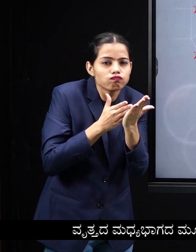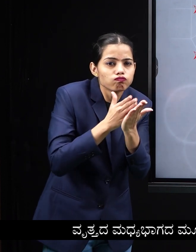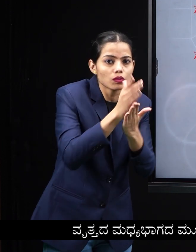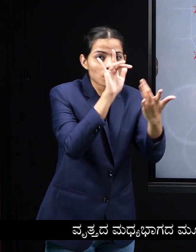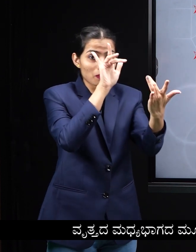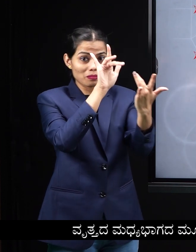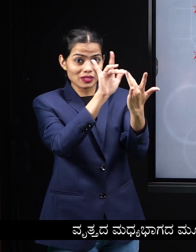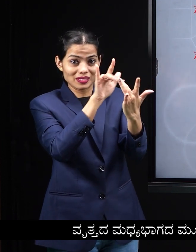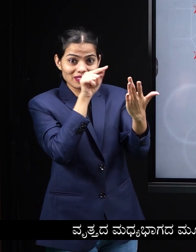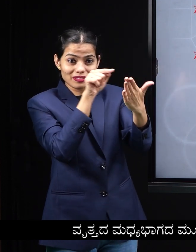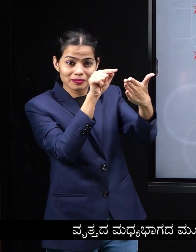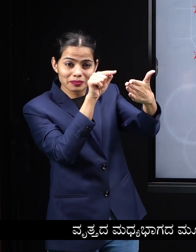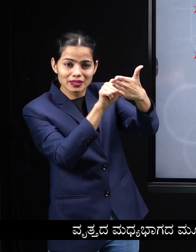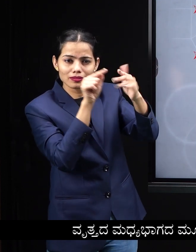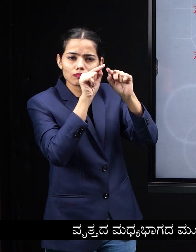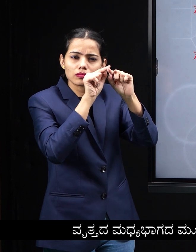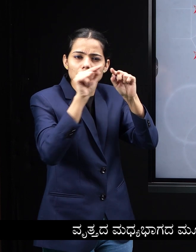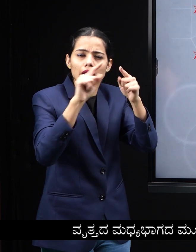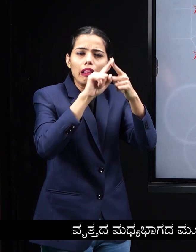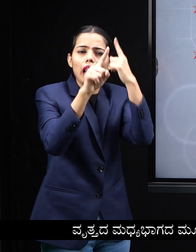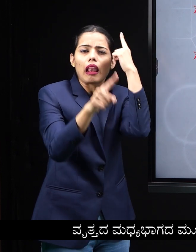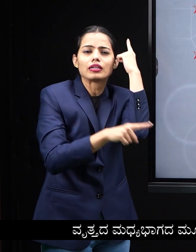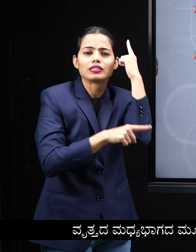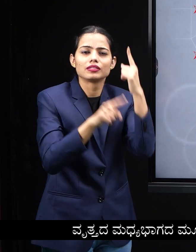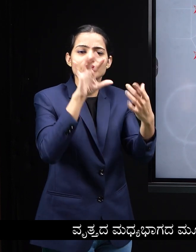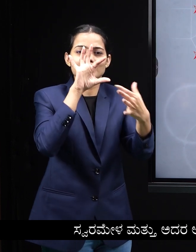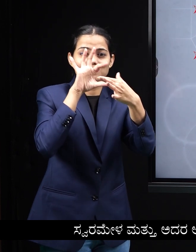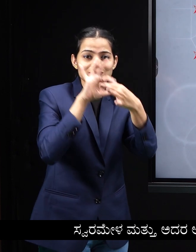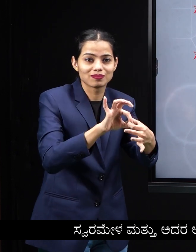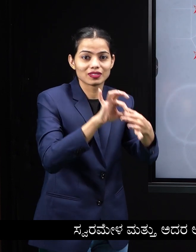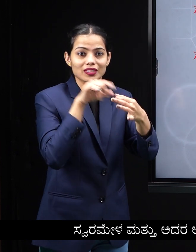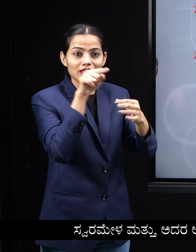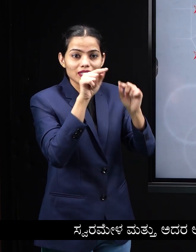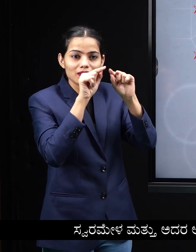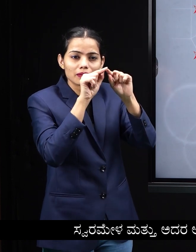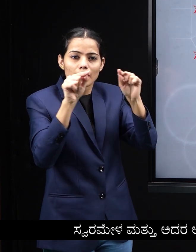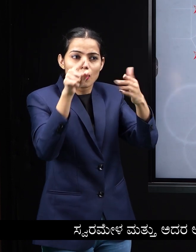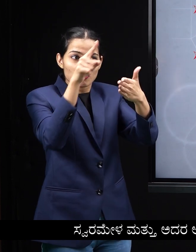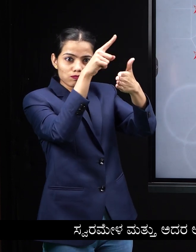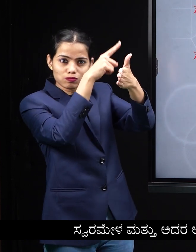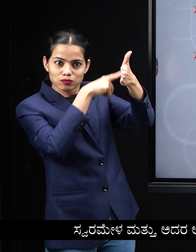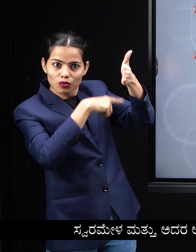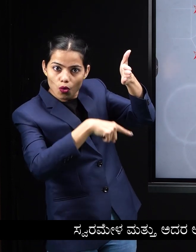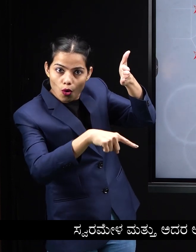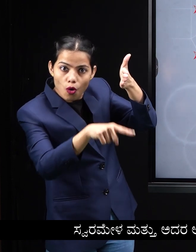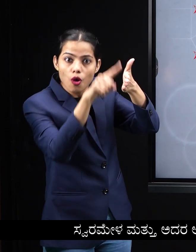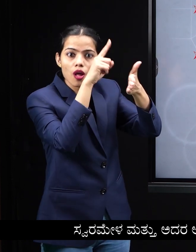ಯಾವುದೇ ನೇರ ರೇಖೆಯ ವಿಭಾಗ ಅಥವಾ ಸ್ವರಮೇಳ ಮತ್ತು ಅದರ ಅಂತಿಮ ಬಿಂದುಗಳು ವೃತ್ತದ